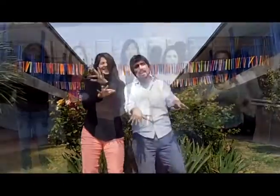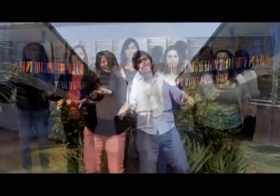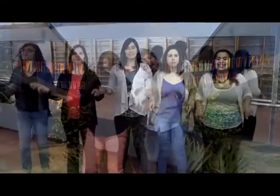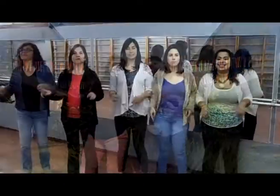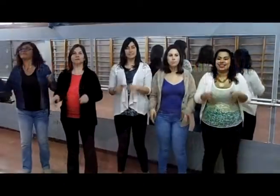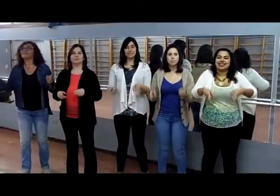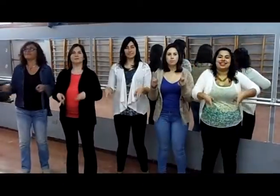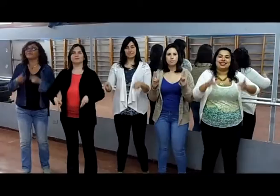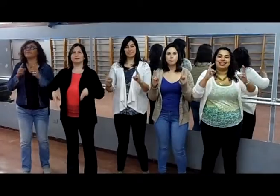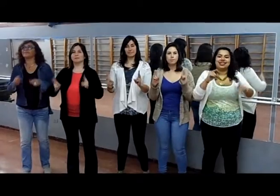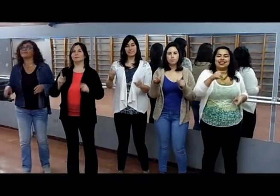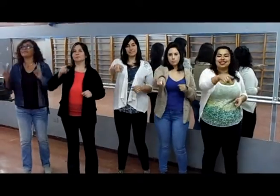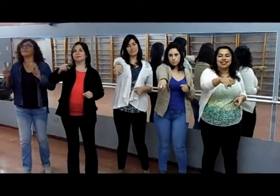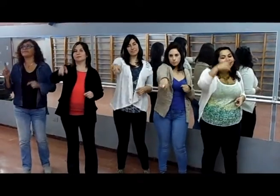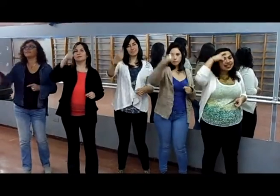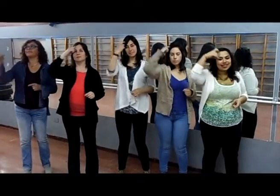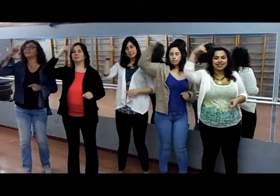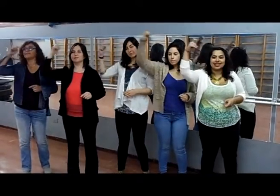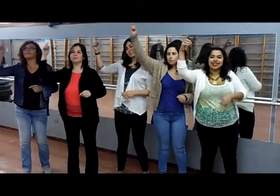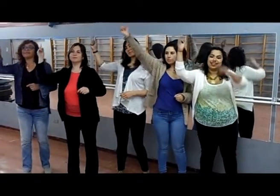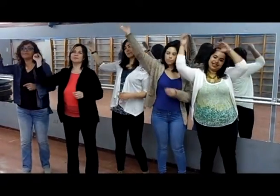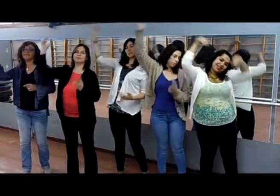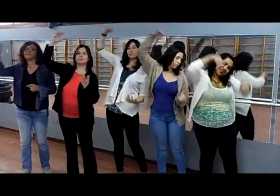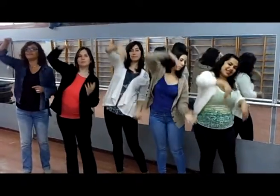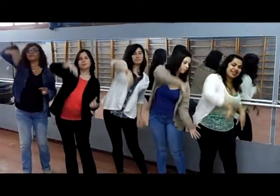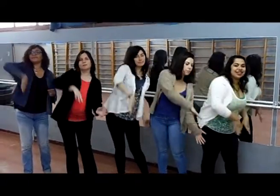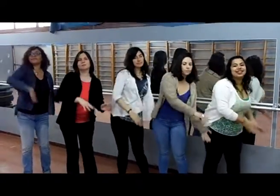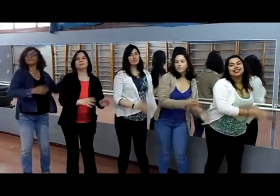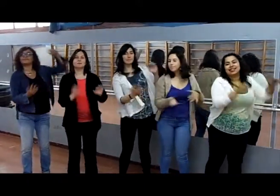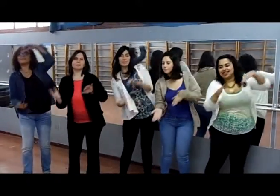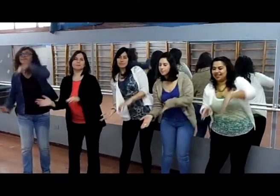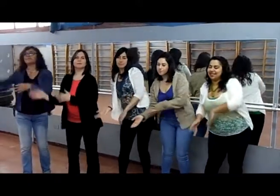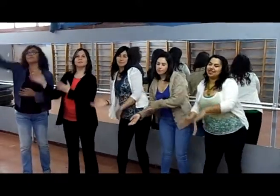el mar. Pero deja, Diego, que tus sueños sean olas que vienen.